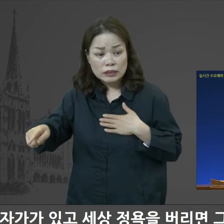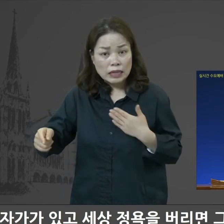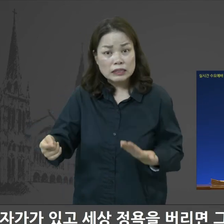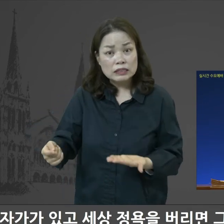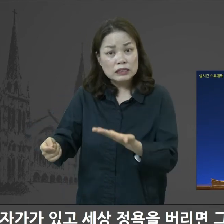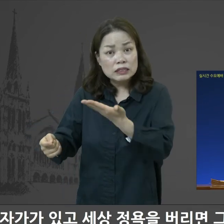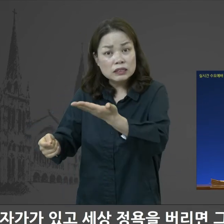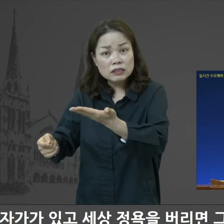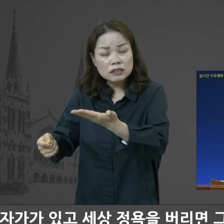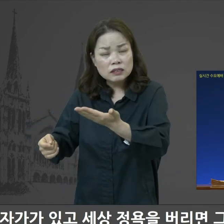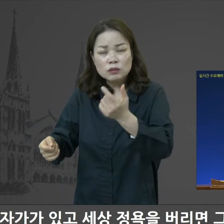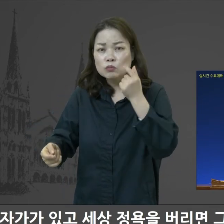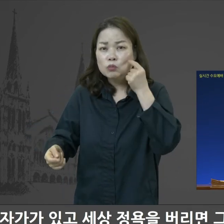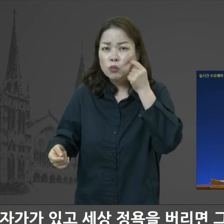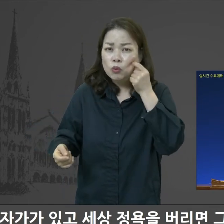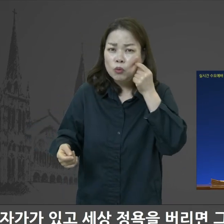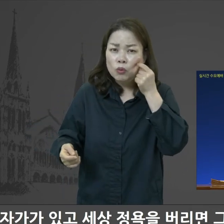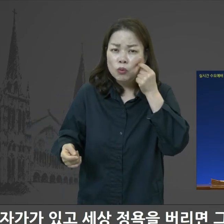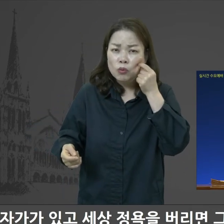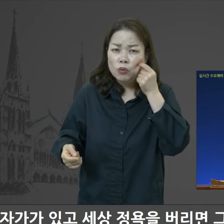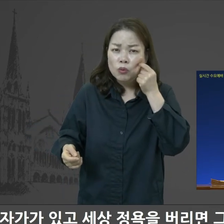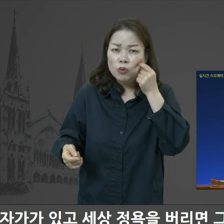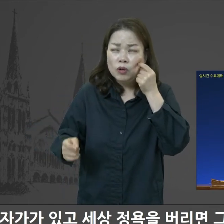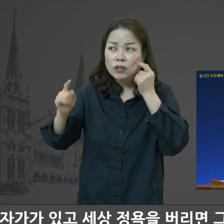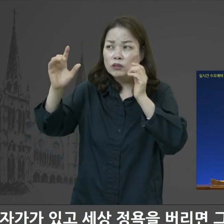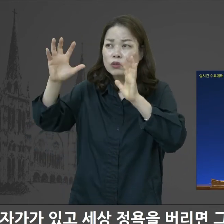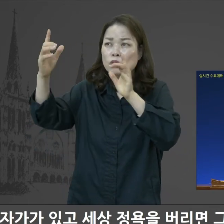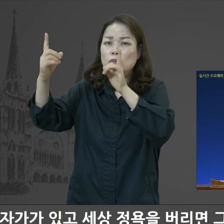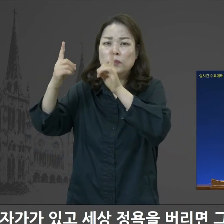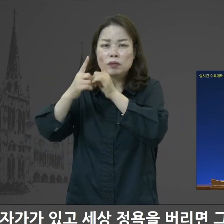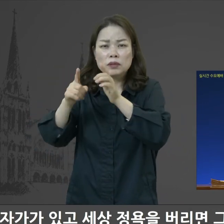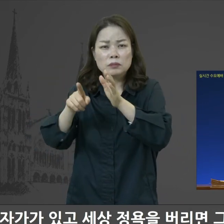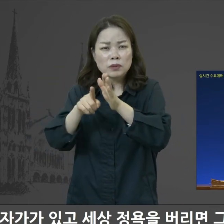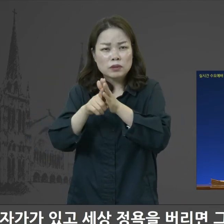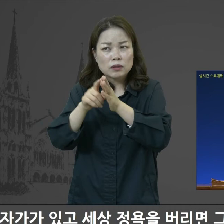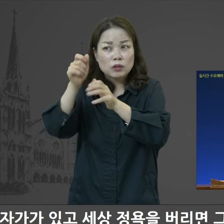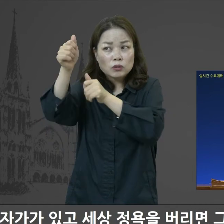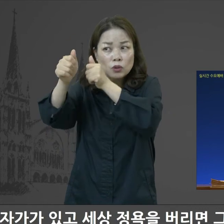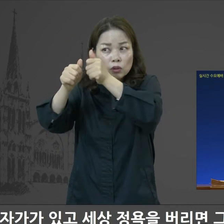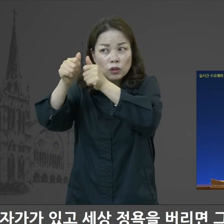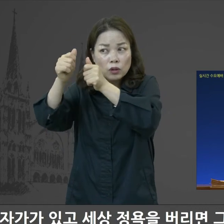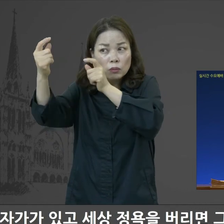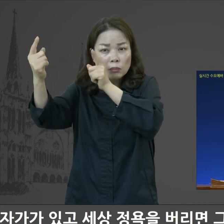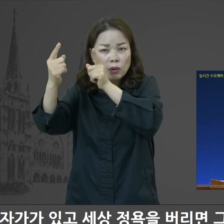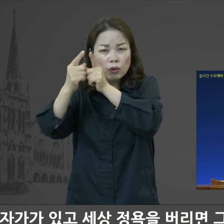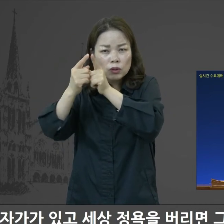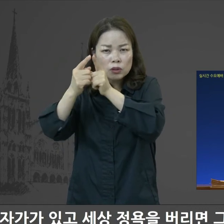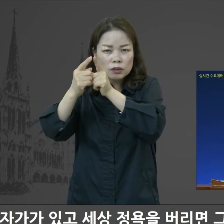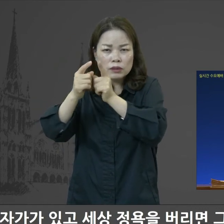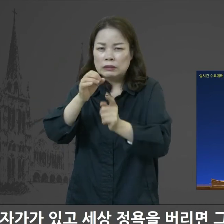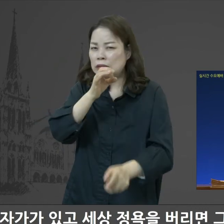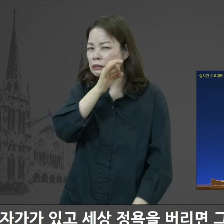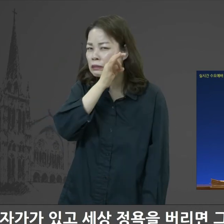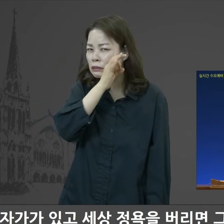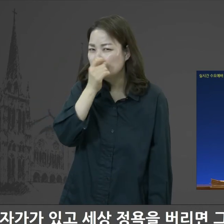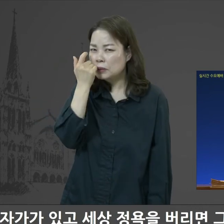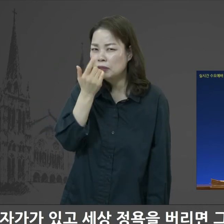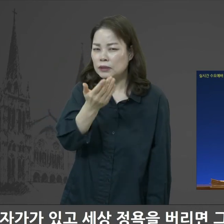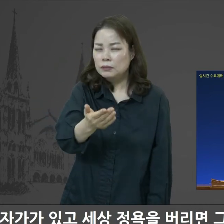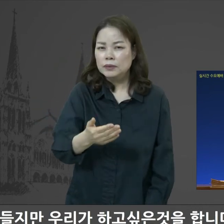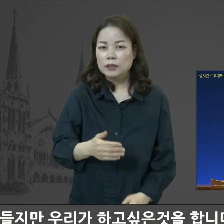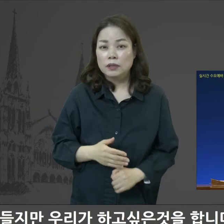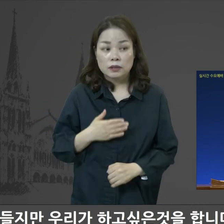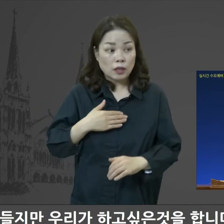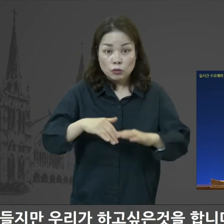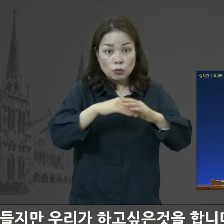것은 못하겠다. 천국에서 만나뵐 믿음의 조상 얼굴 보기 참 민망하지 않습니까? 우리는